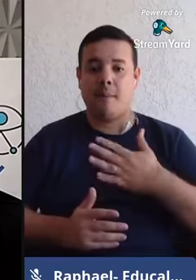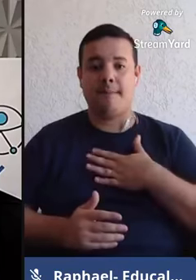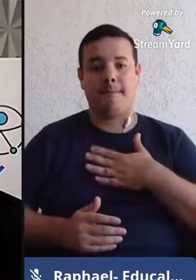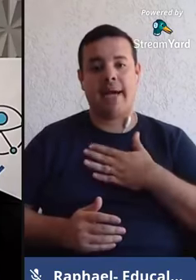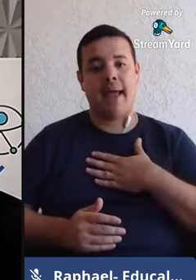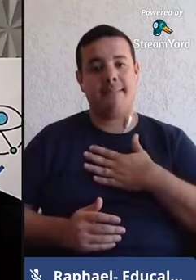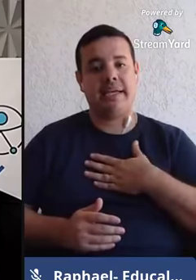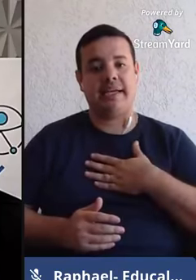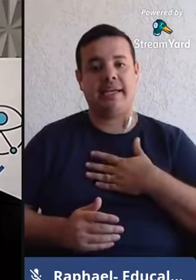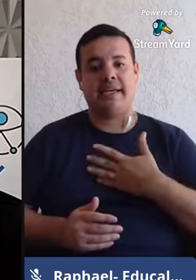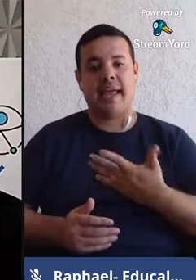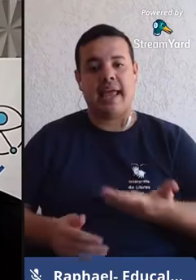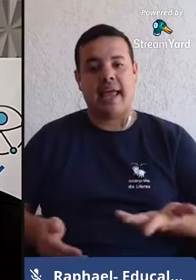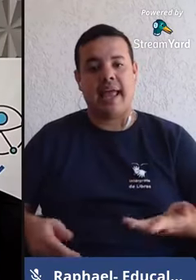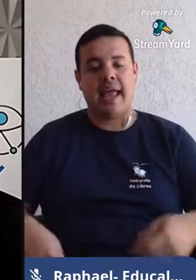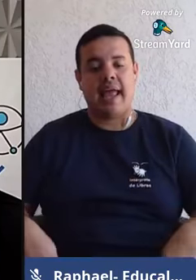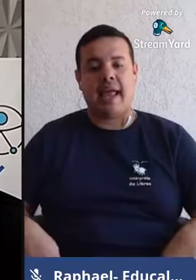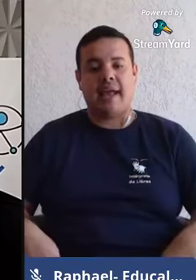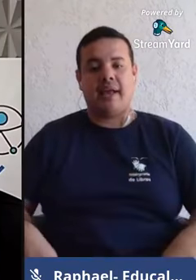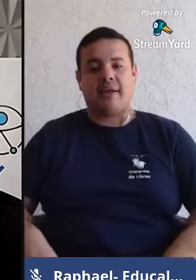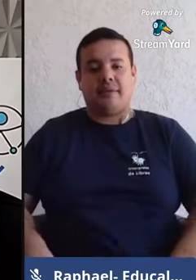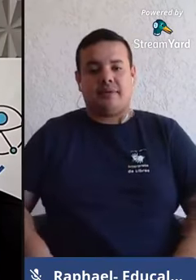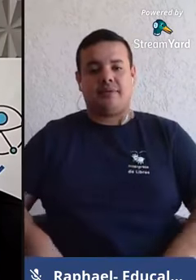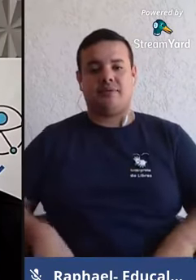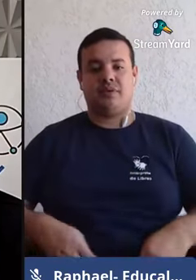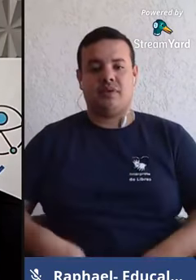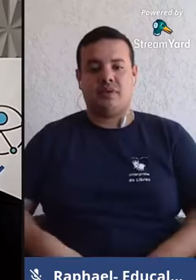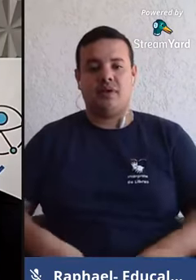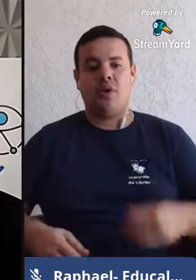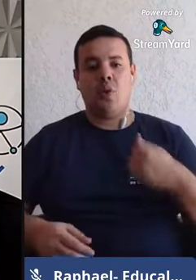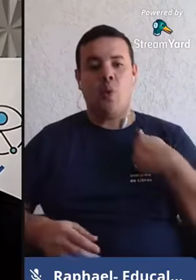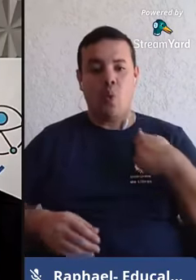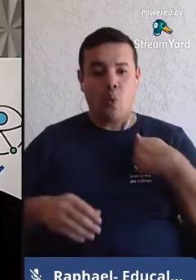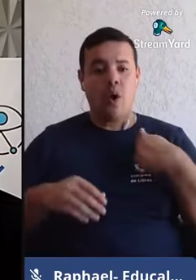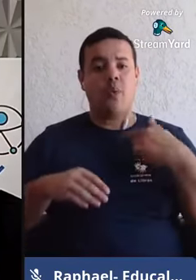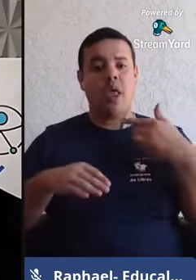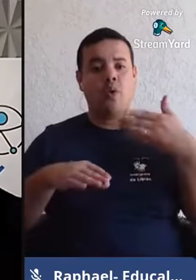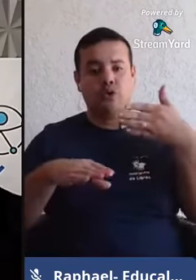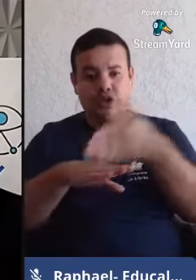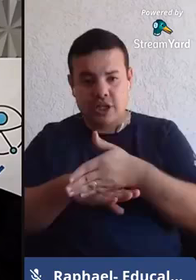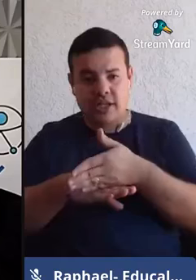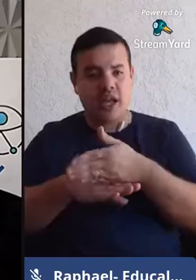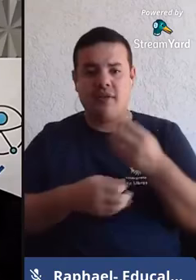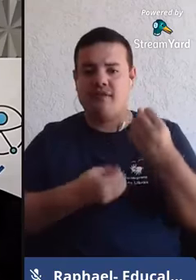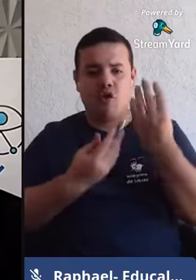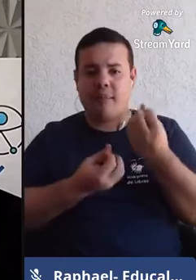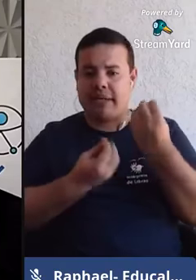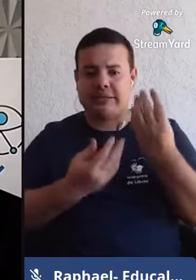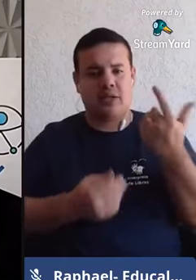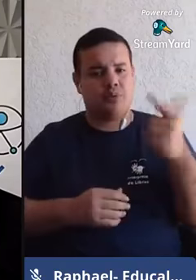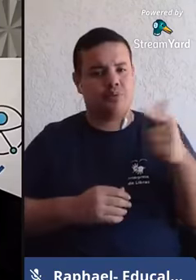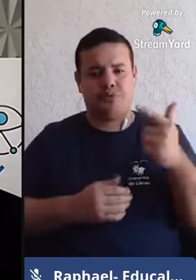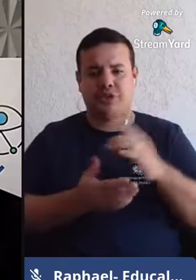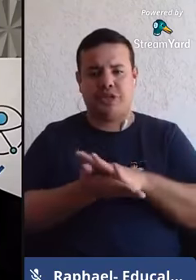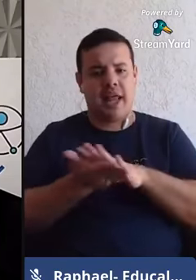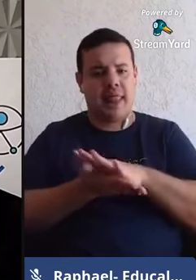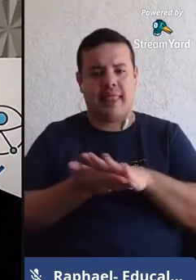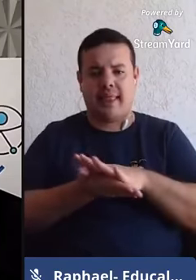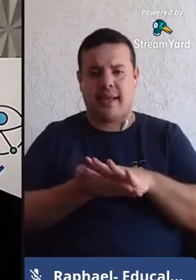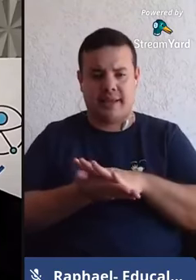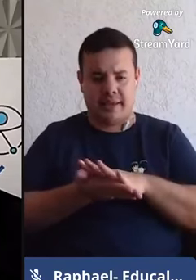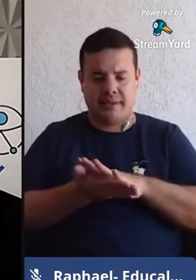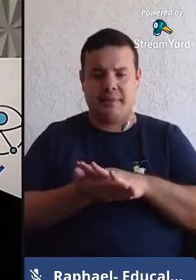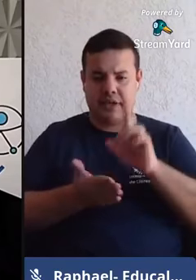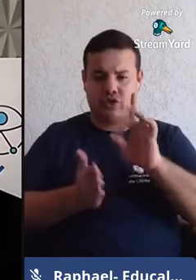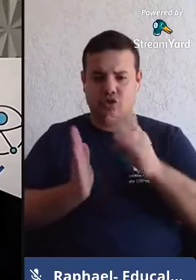não tinha, quando eu cheguei nesse universo, tinha zero de informação. E só para complementar o